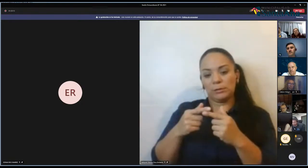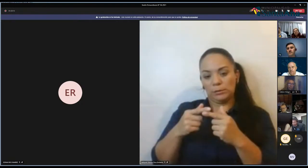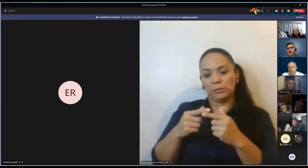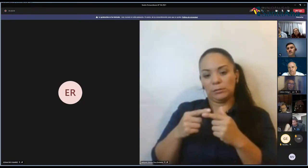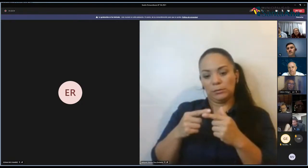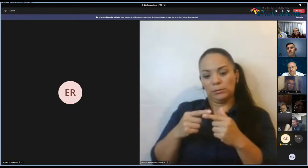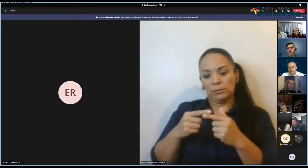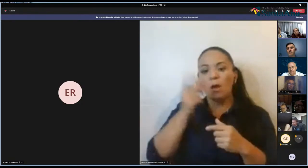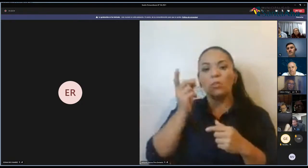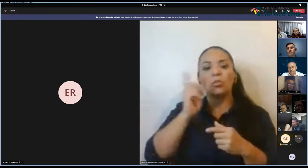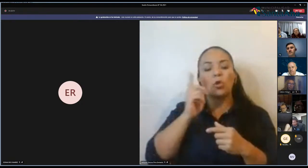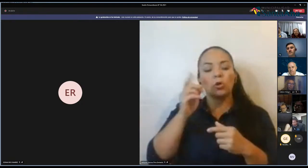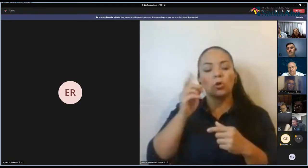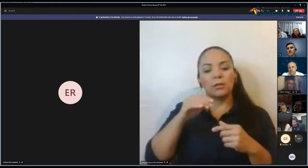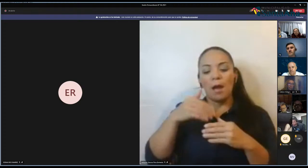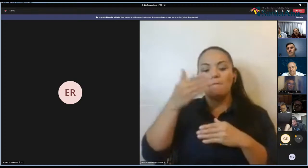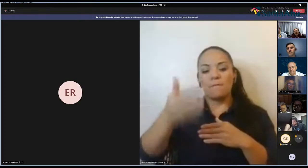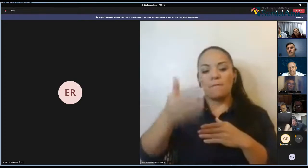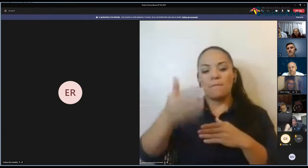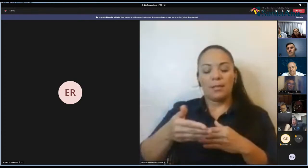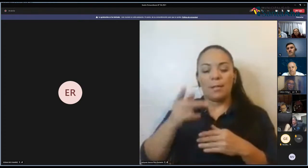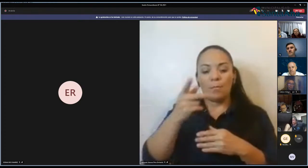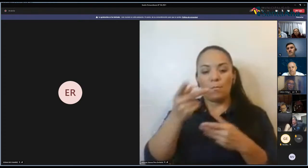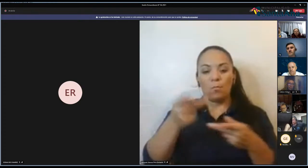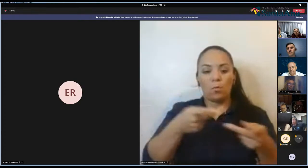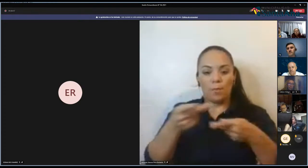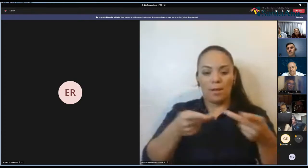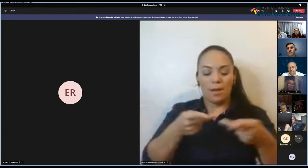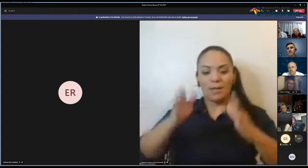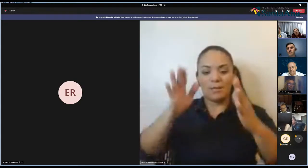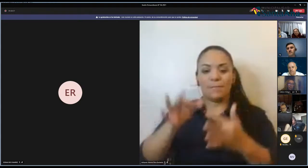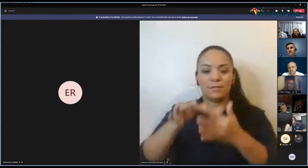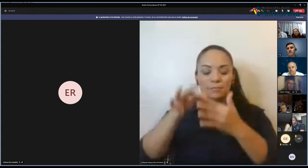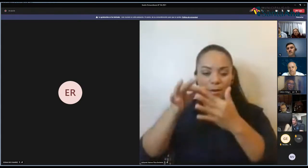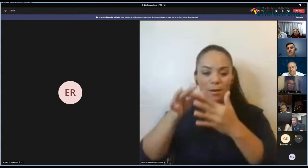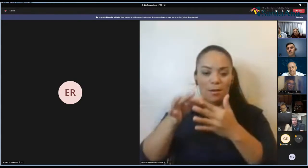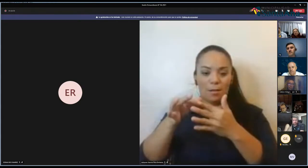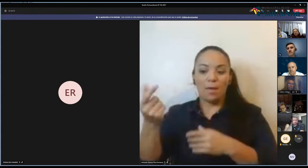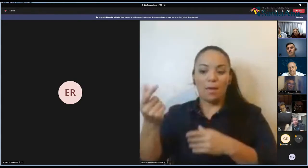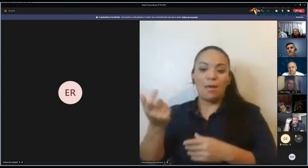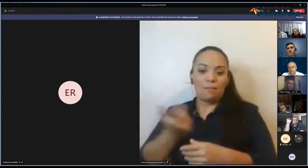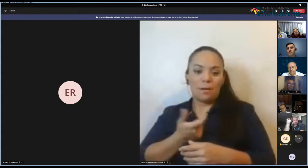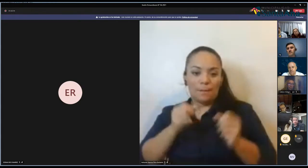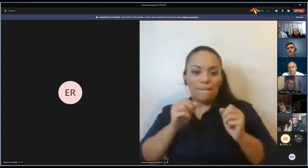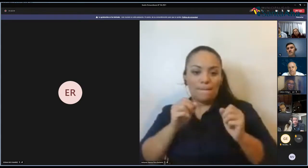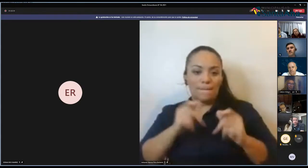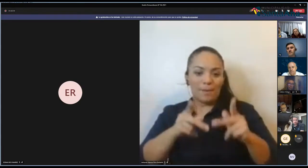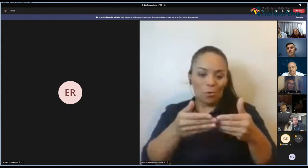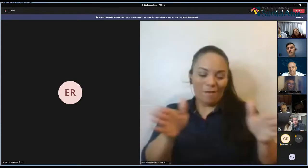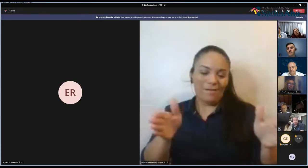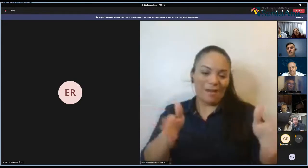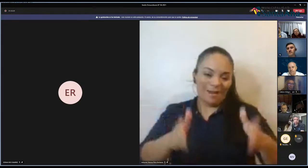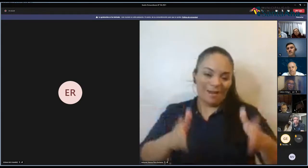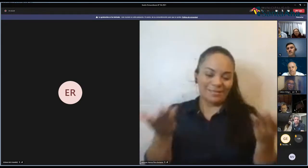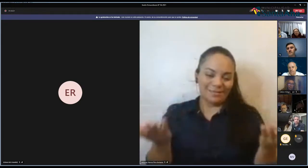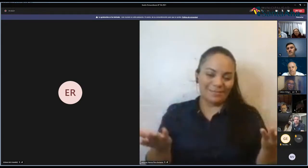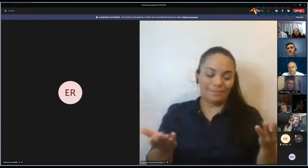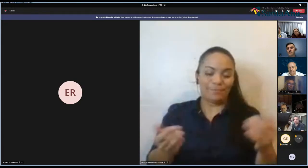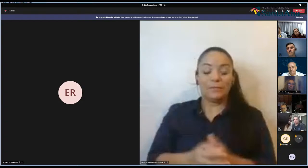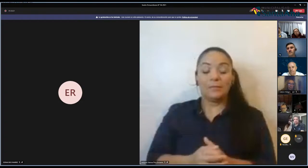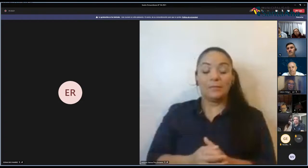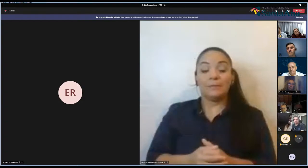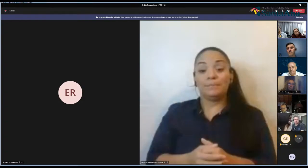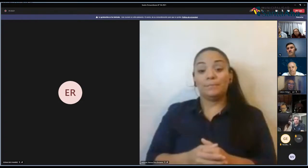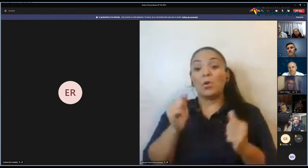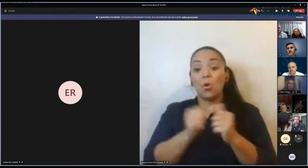exactamente en la calle principal que era que un general yo permitió que abrieran con una tubería sugerida que